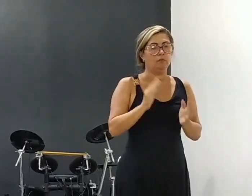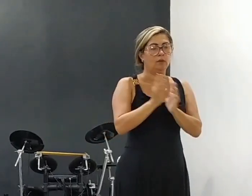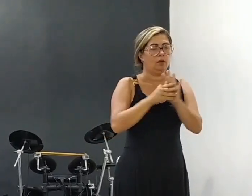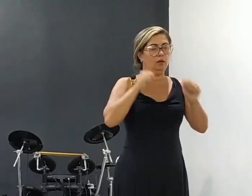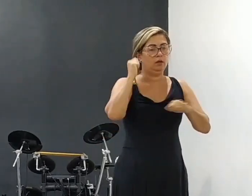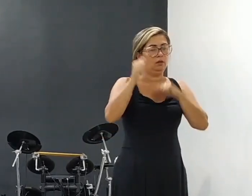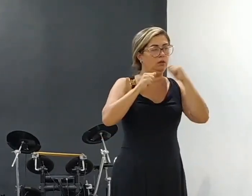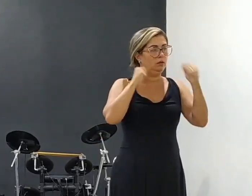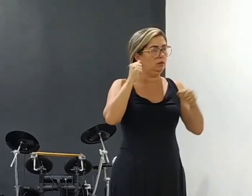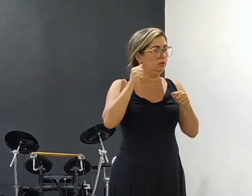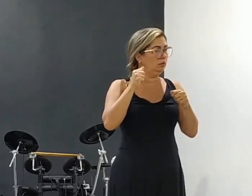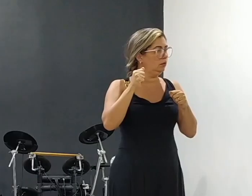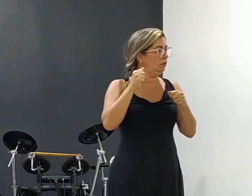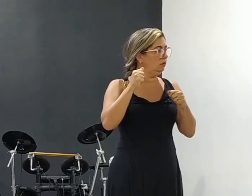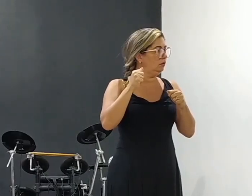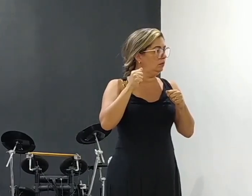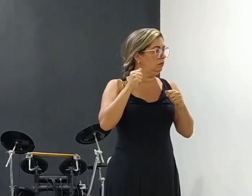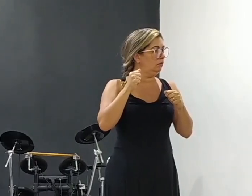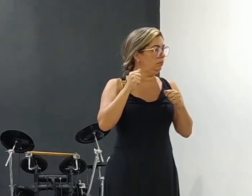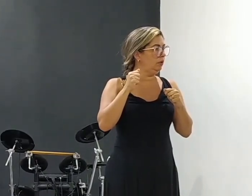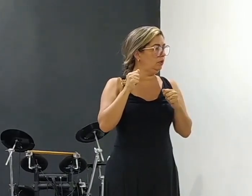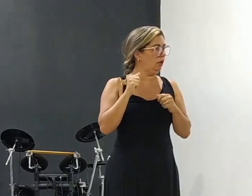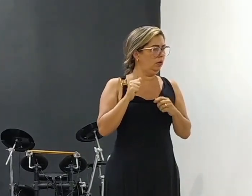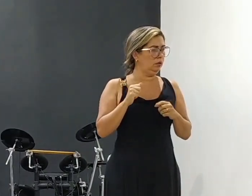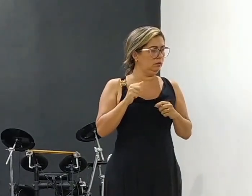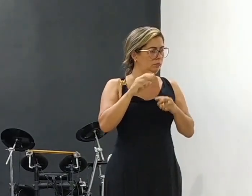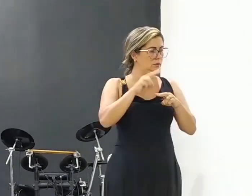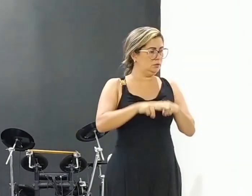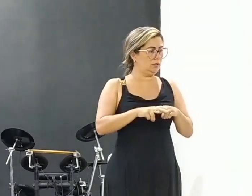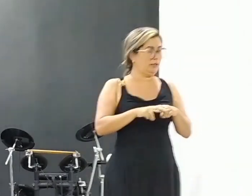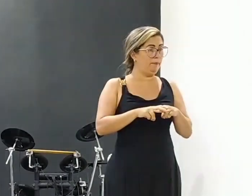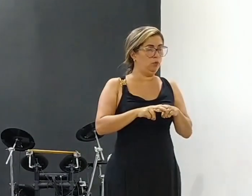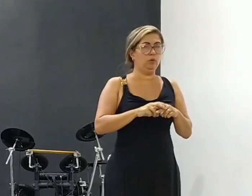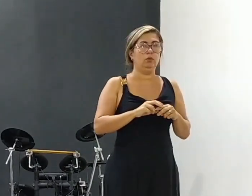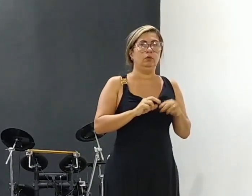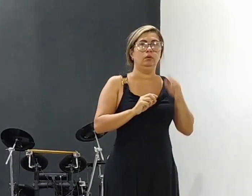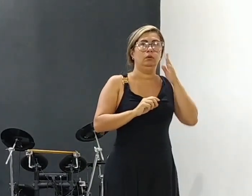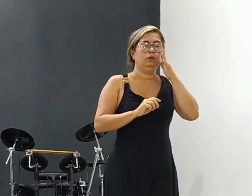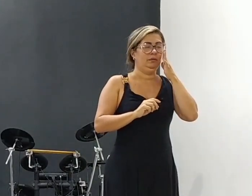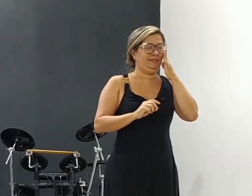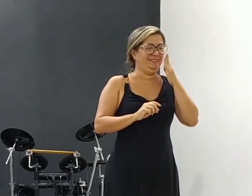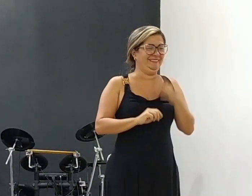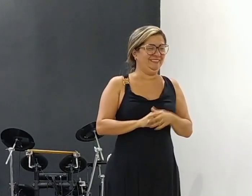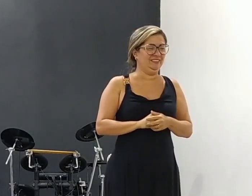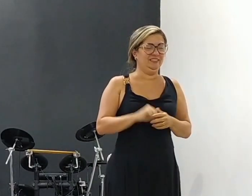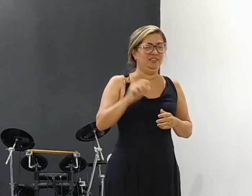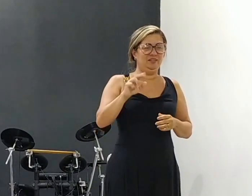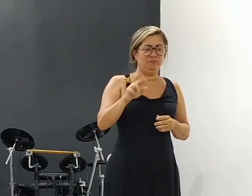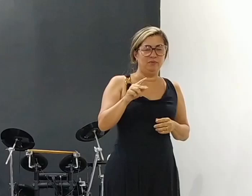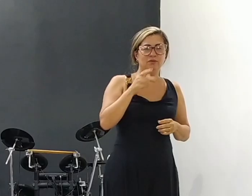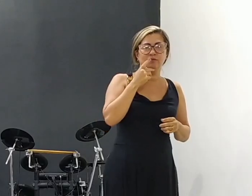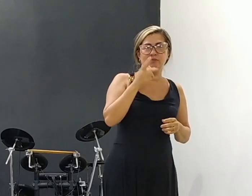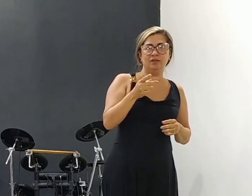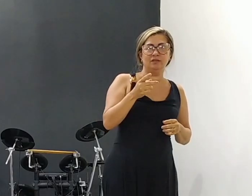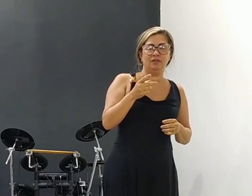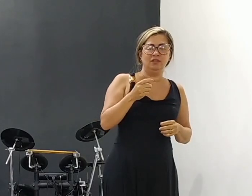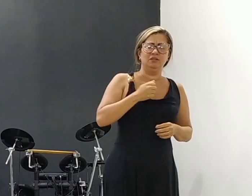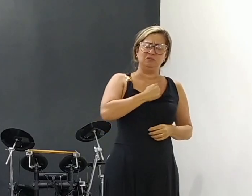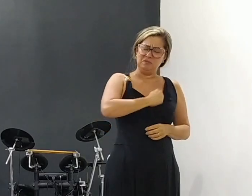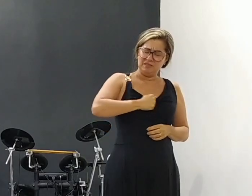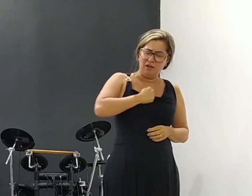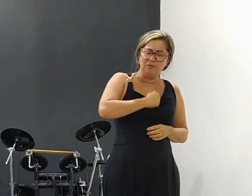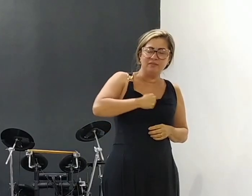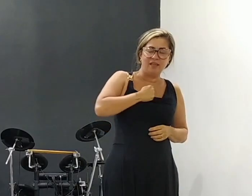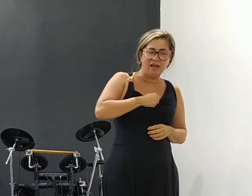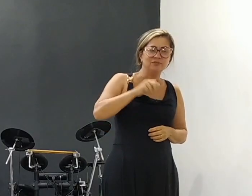Aleluia. Cumprimento os irmãos com a paz do Senhor. Podeis assentar. Aleluia. Os irmãos, confesso aos irmãos que eu estava com